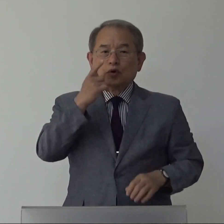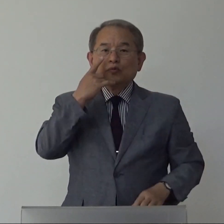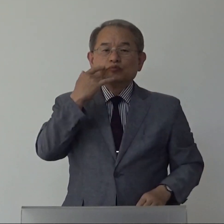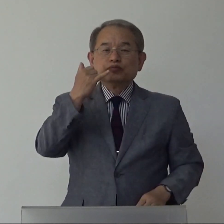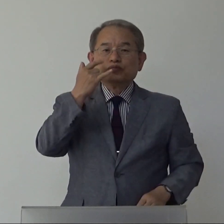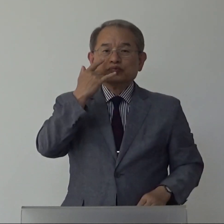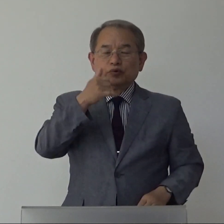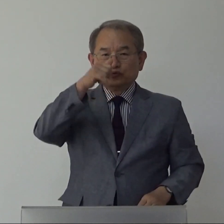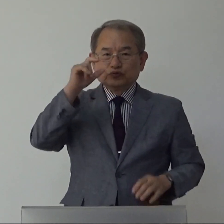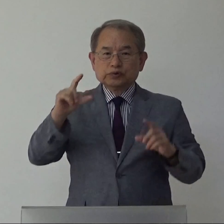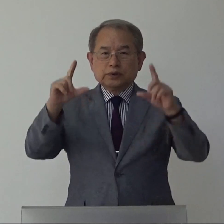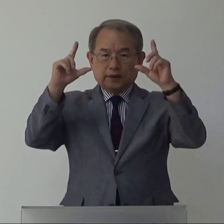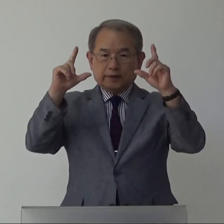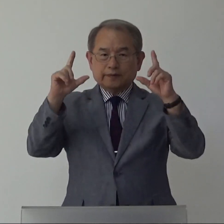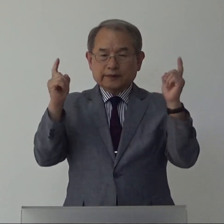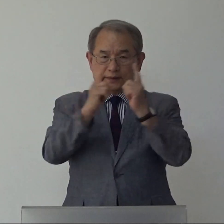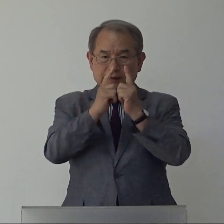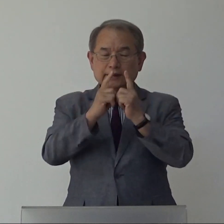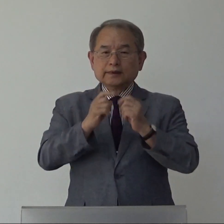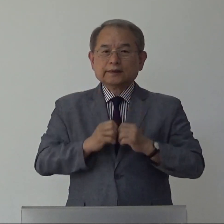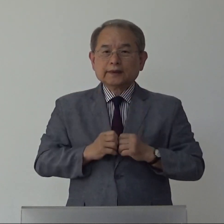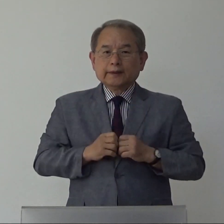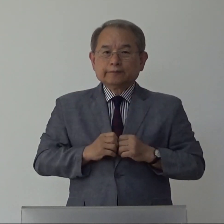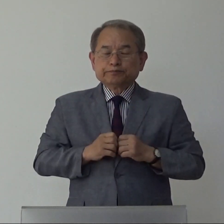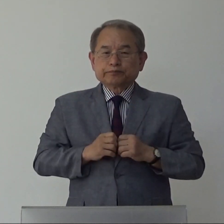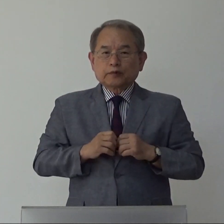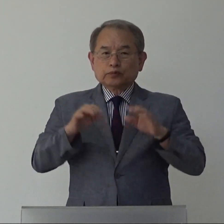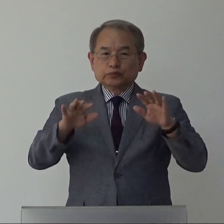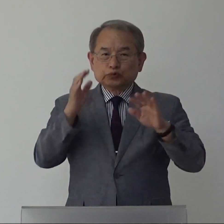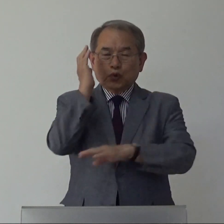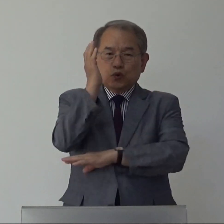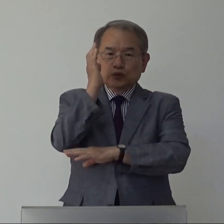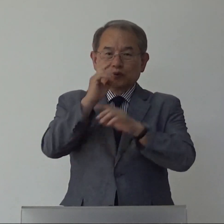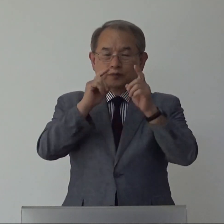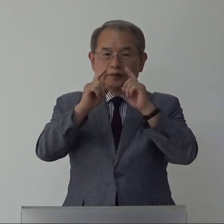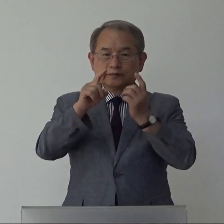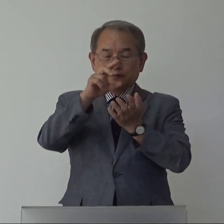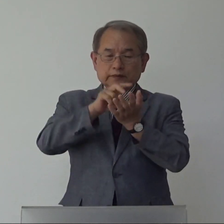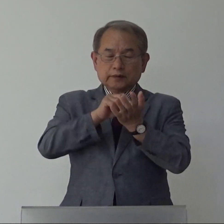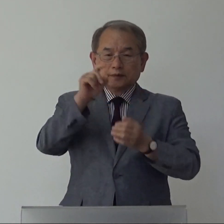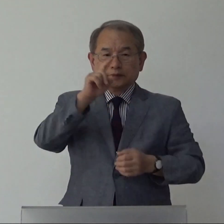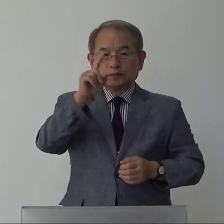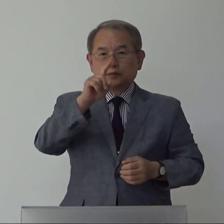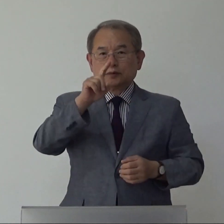오늘 5월 둘째 주일 어버이 주일입니다.